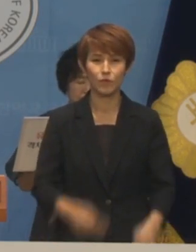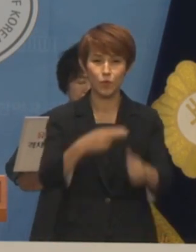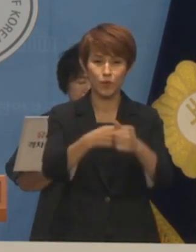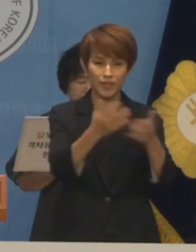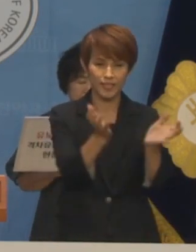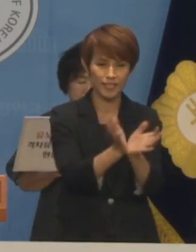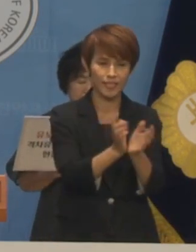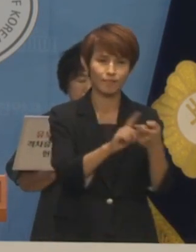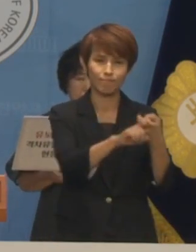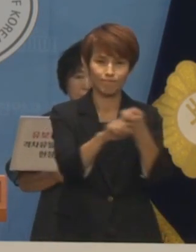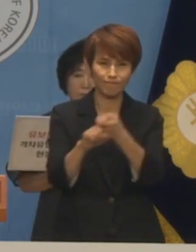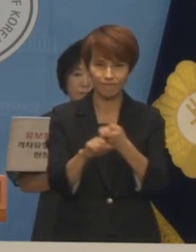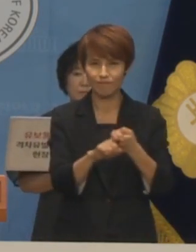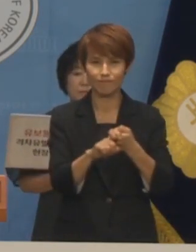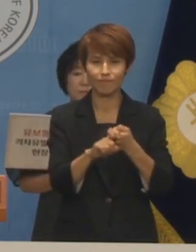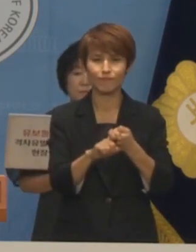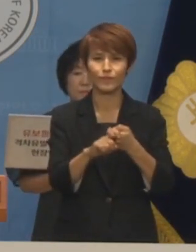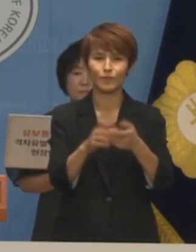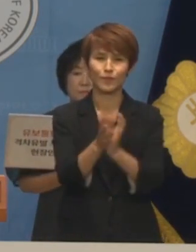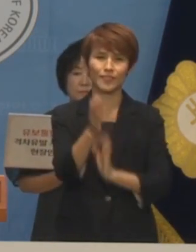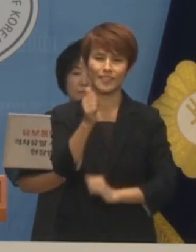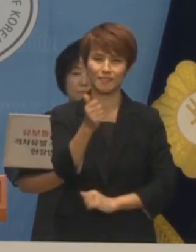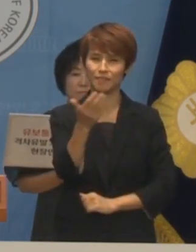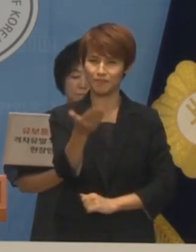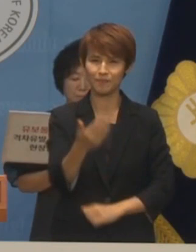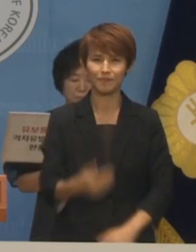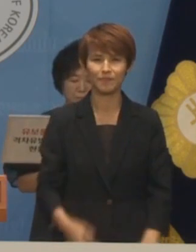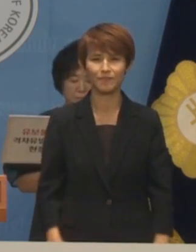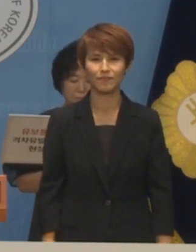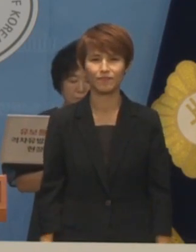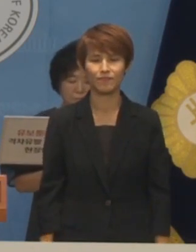한국교원단체 총연합회 권기영 부장님 참석하셨습니다.